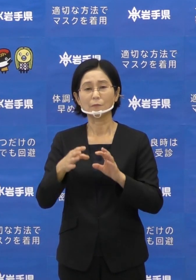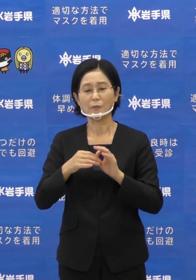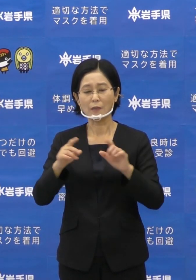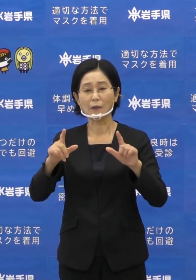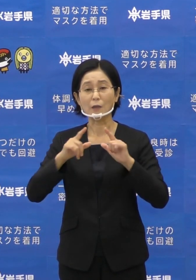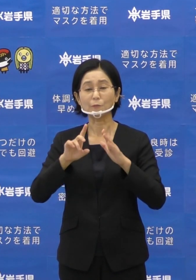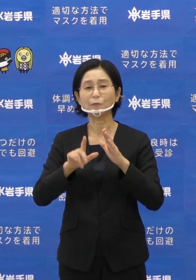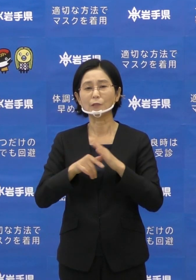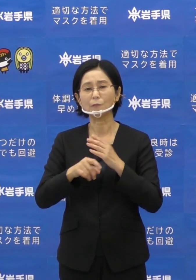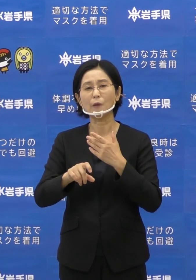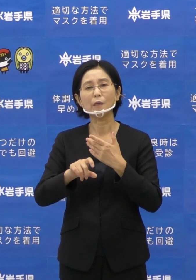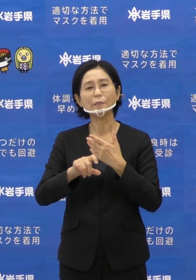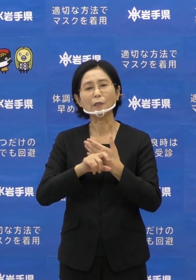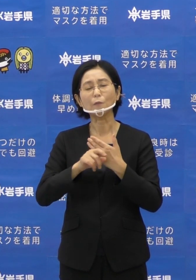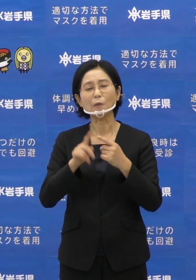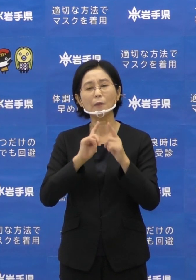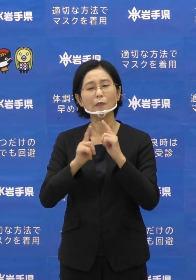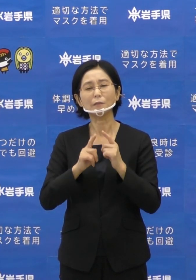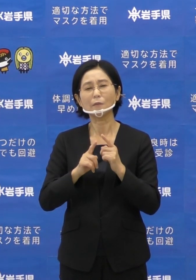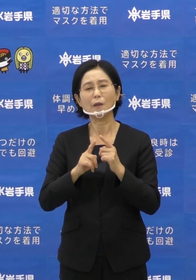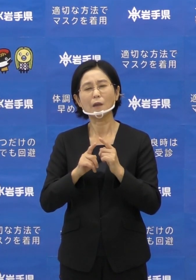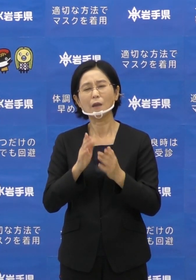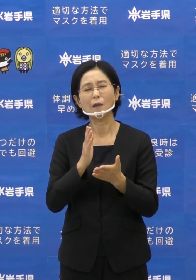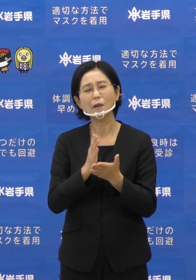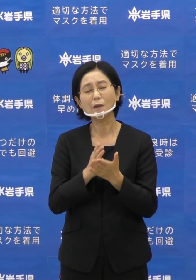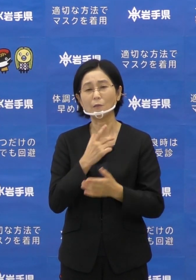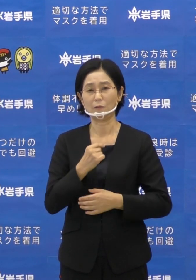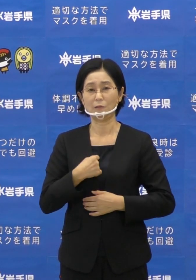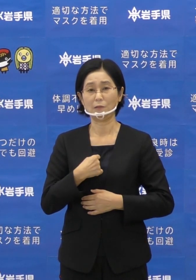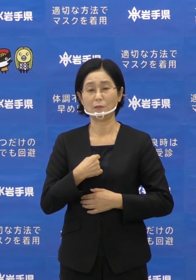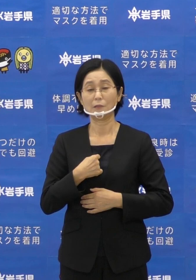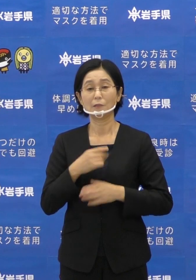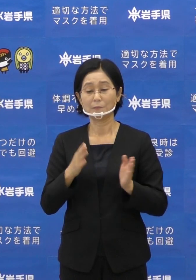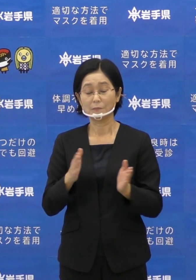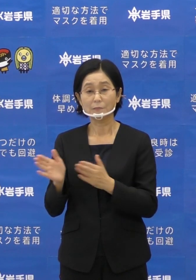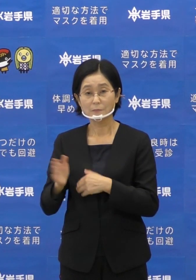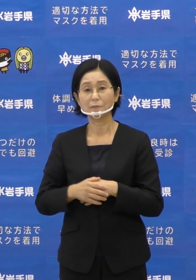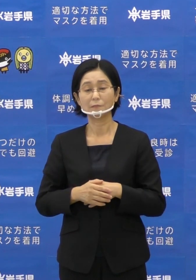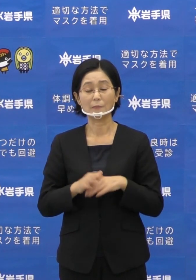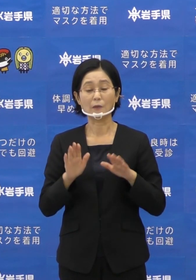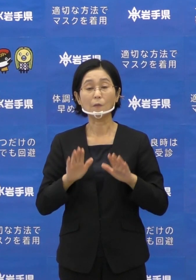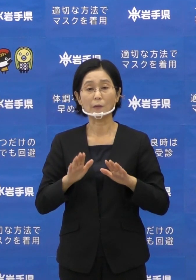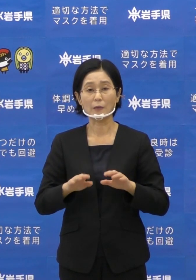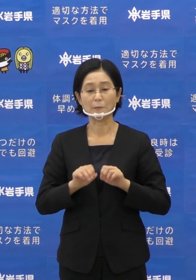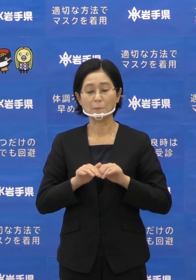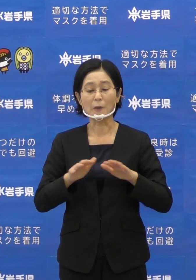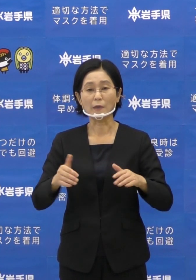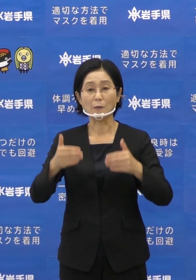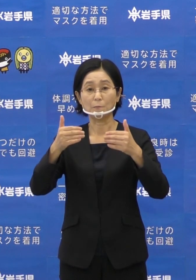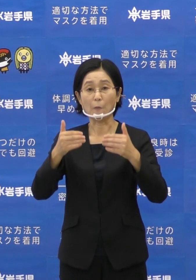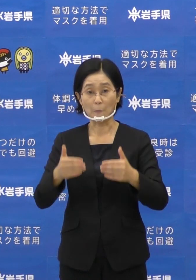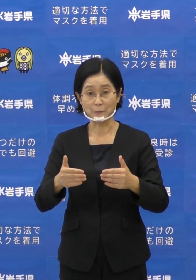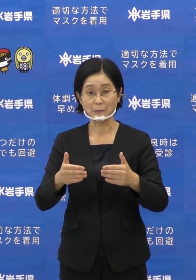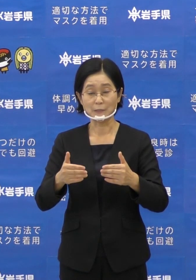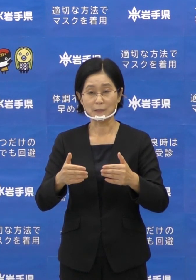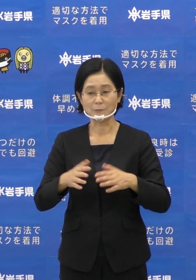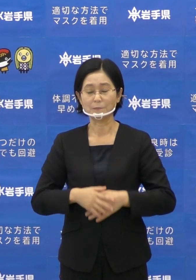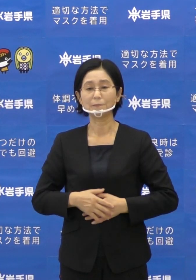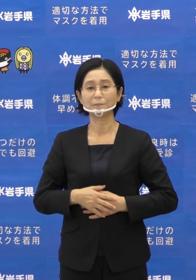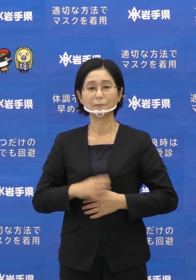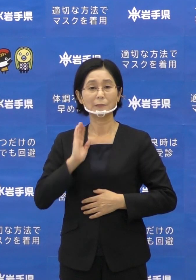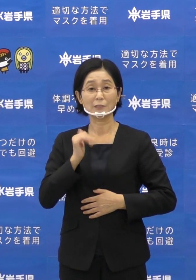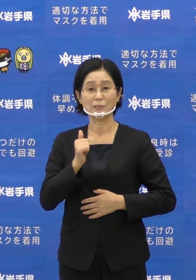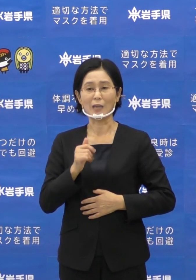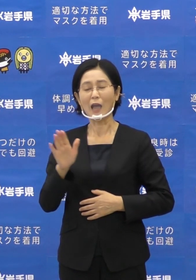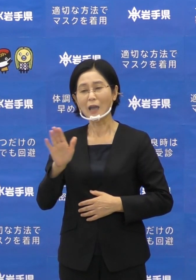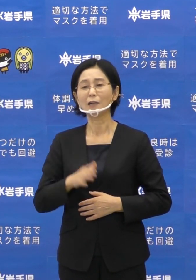思ったのが1点なんですけど、ちょっと質問を変えまして、まん延防止等重点措置の件なんですけど、 じゃあ